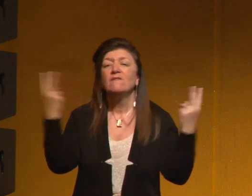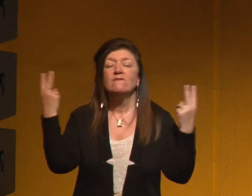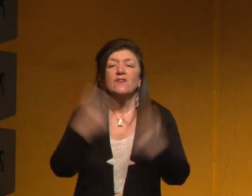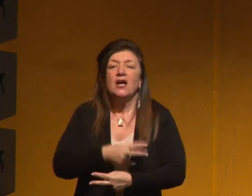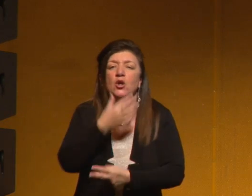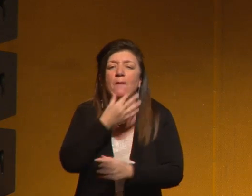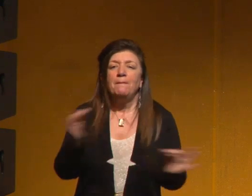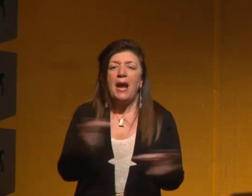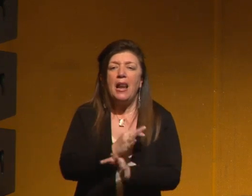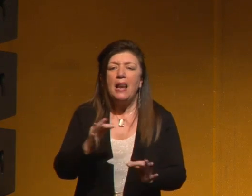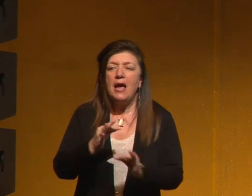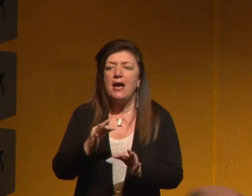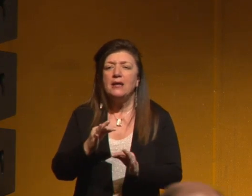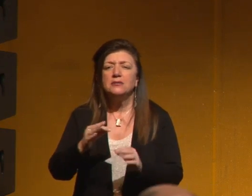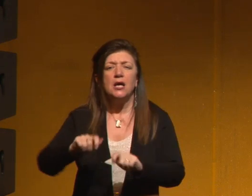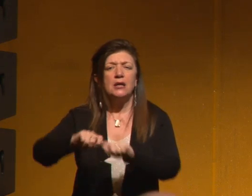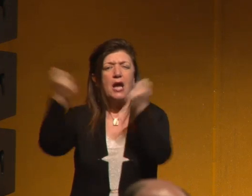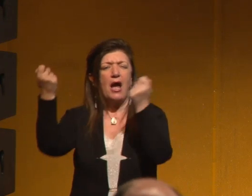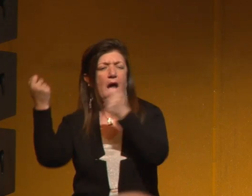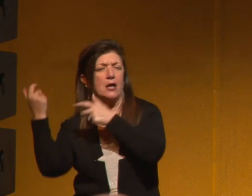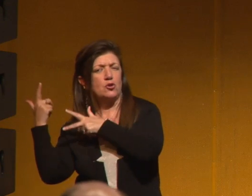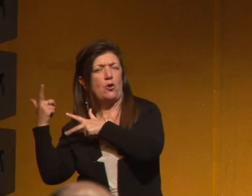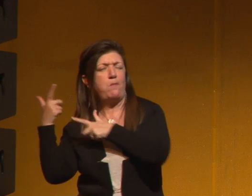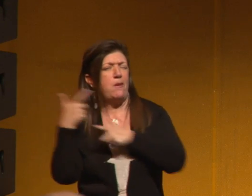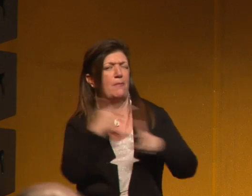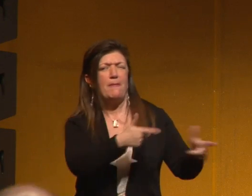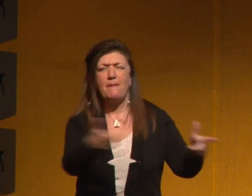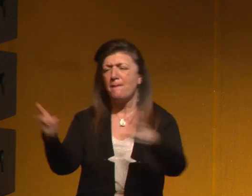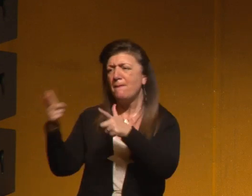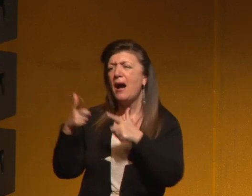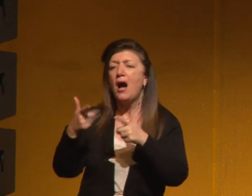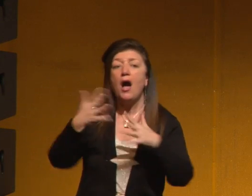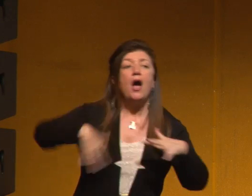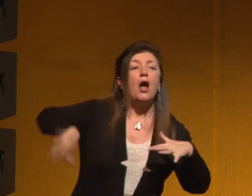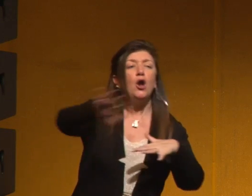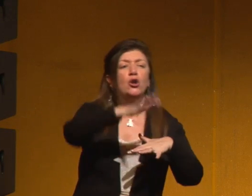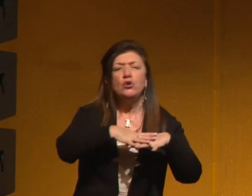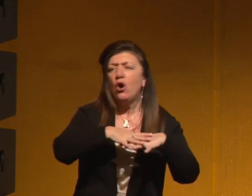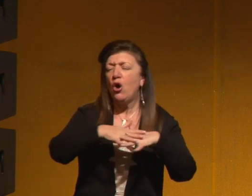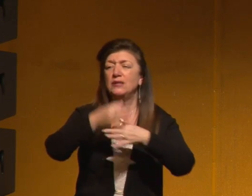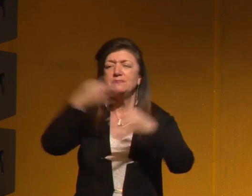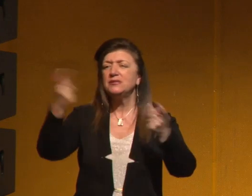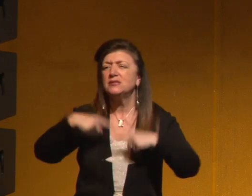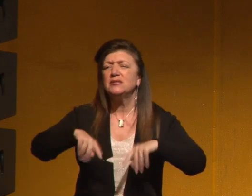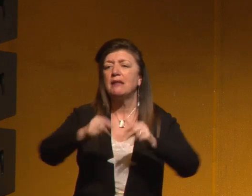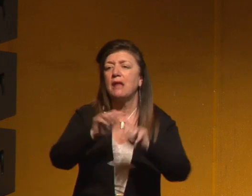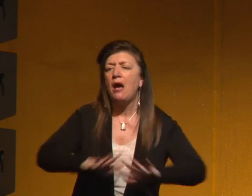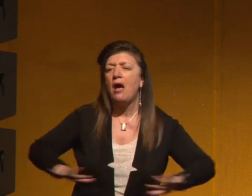bellezza fa spregio strappandola alla proprietà collettiva inquinando la terra distruggendo paesaggi unici al